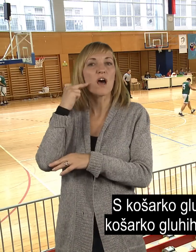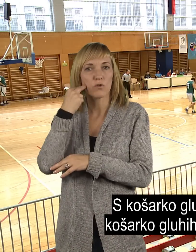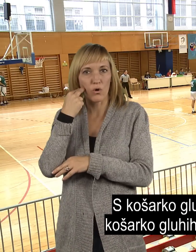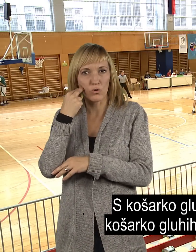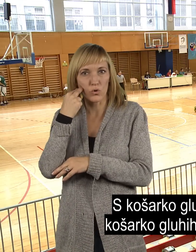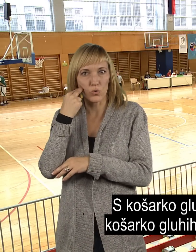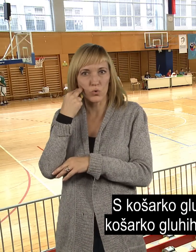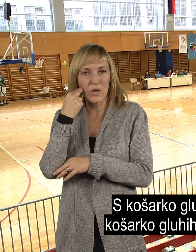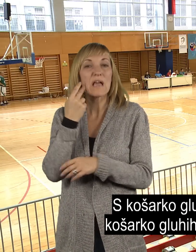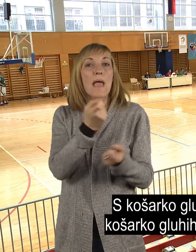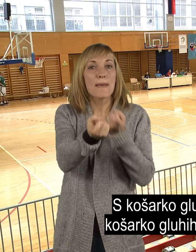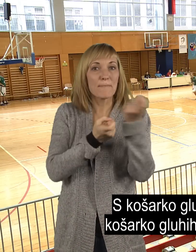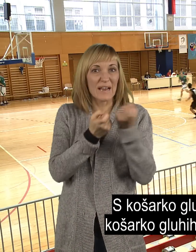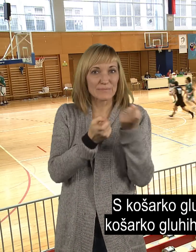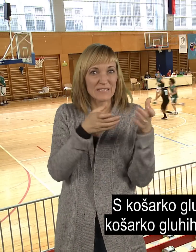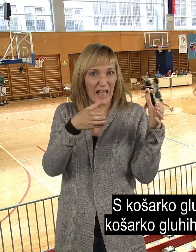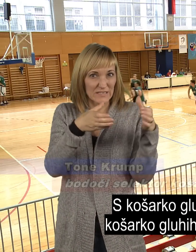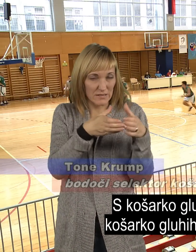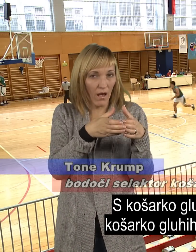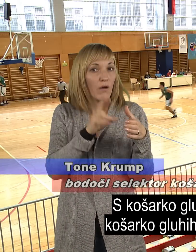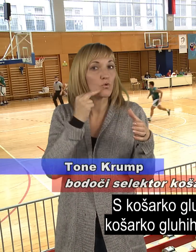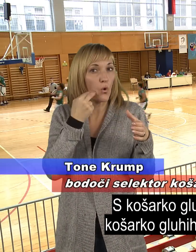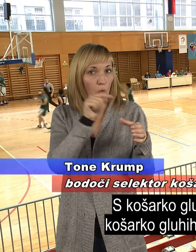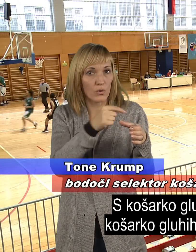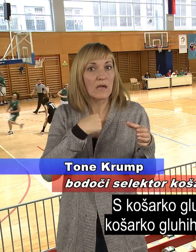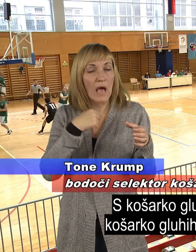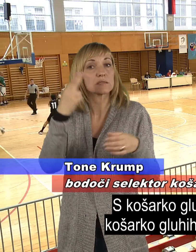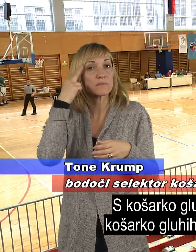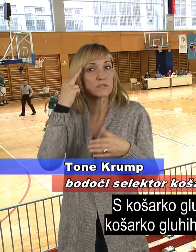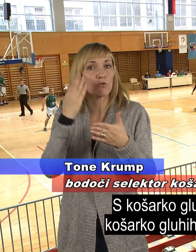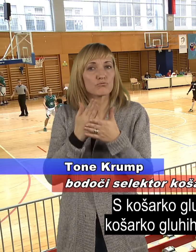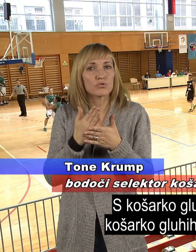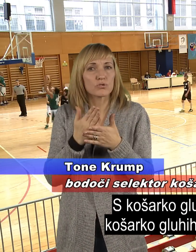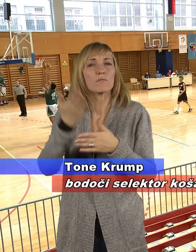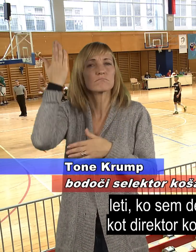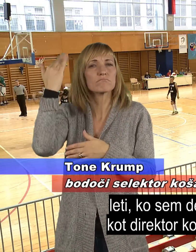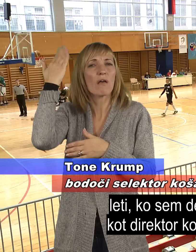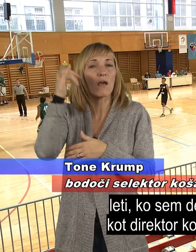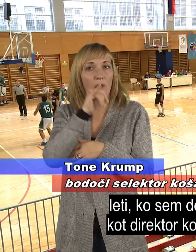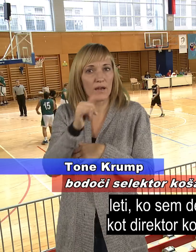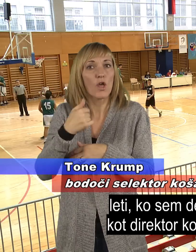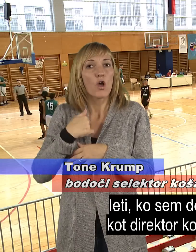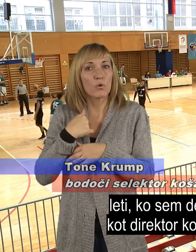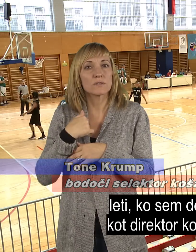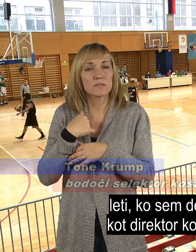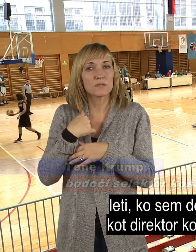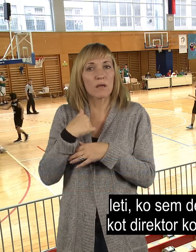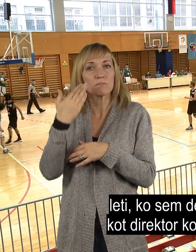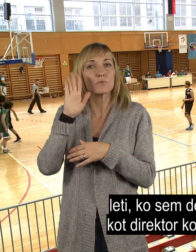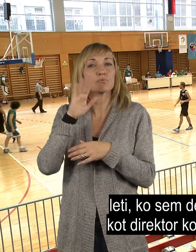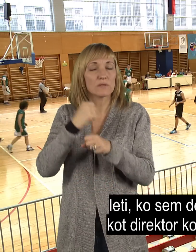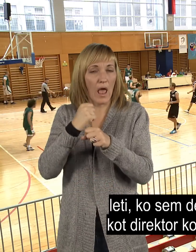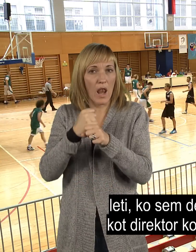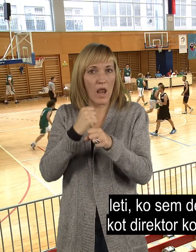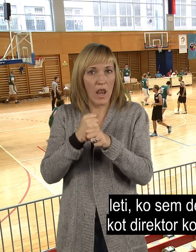Košarko gluhih in z reprezentančno košarko gluhih sem se seznanil že pred leti, ko sem delal na